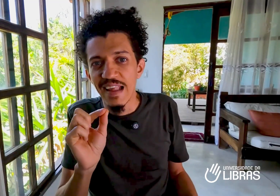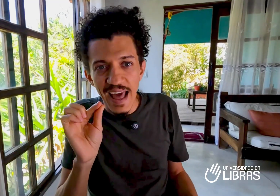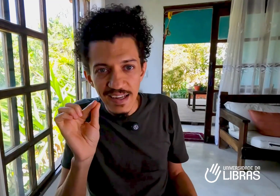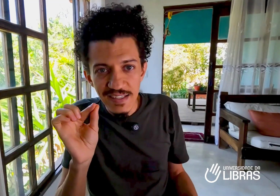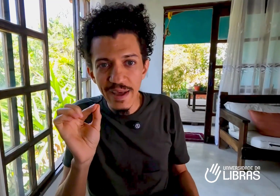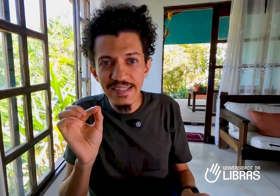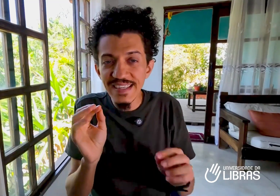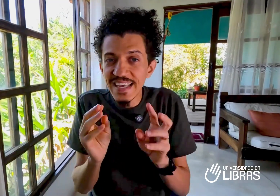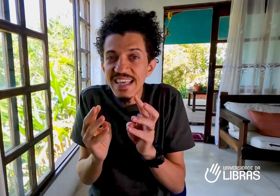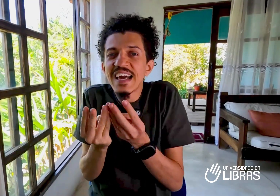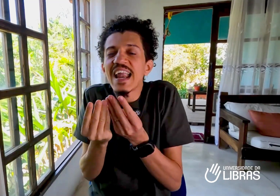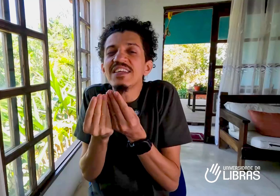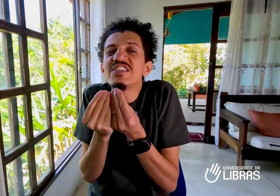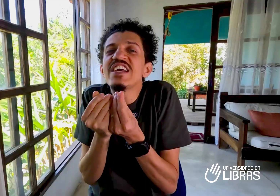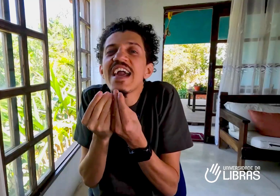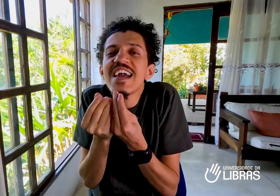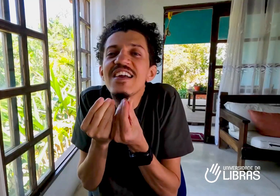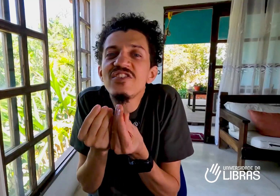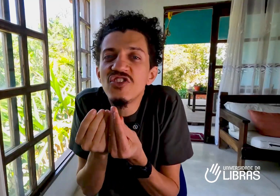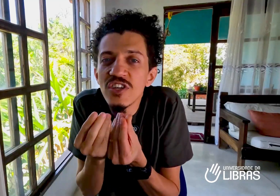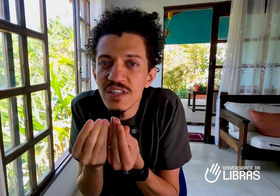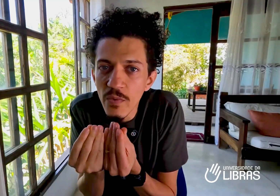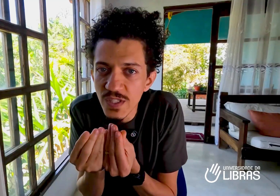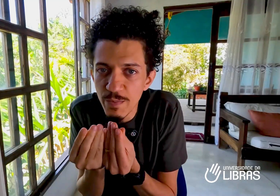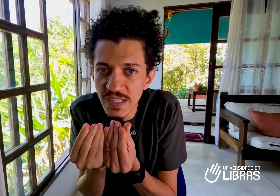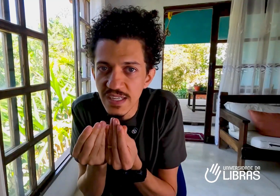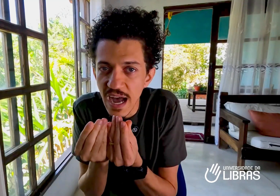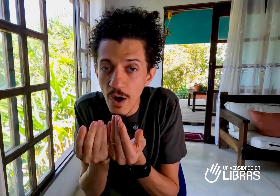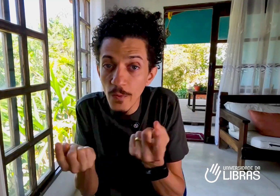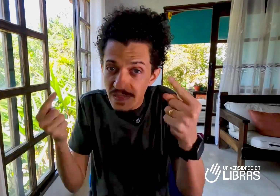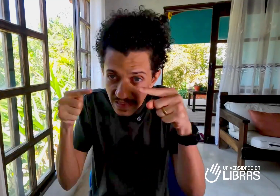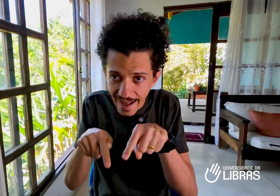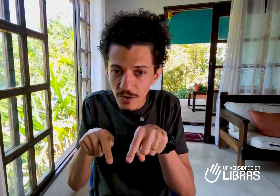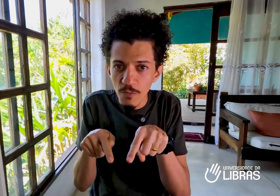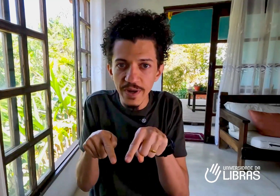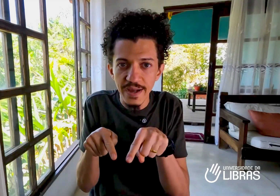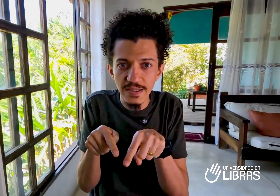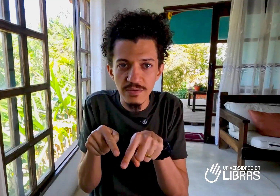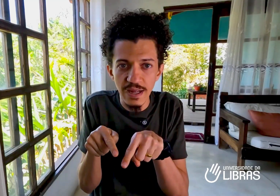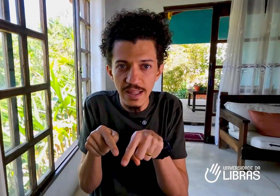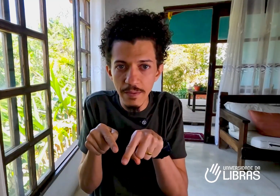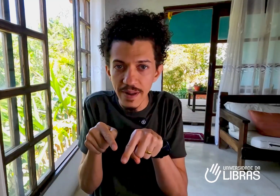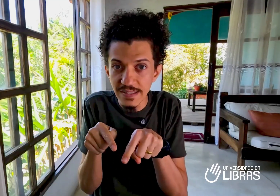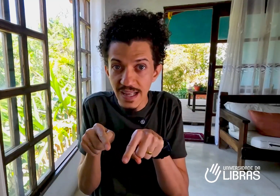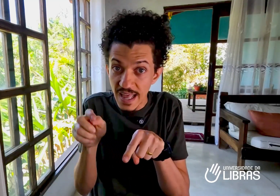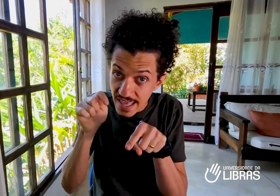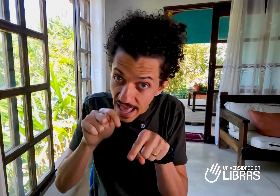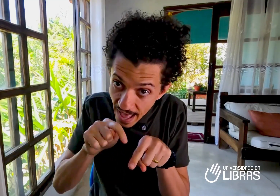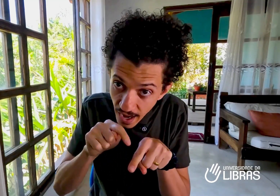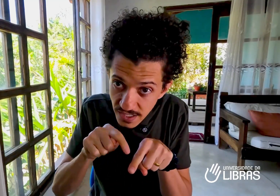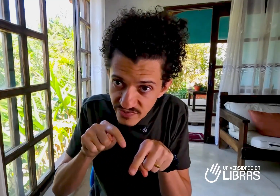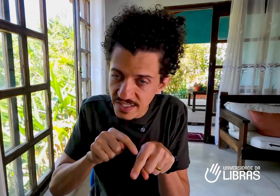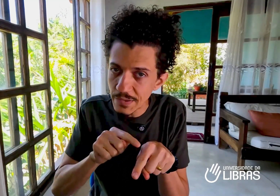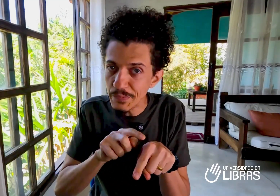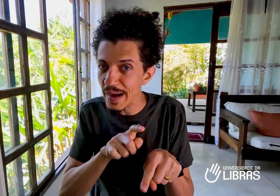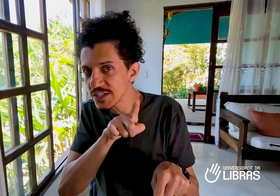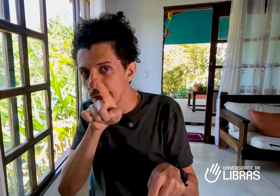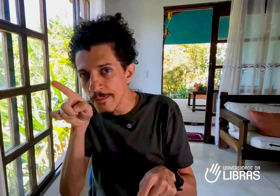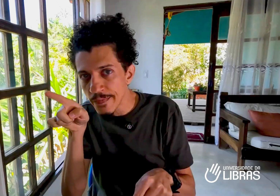Elas são esse ingrediente tão especial da comunicação na Libras e elas fazem parte